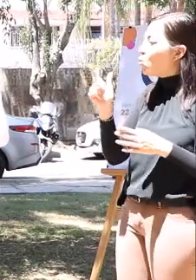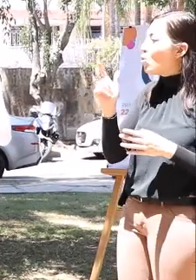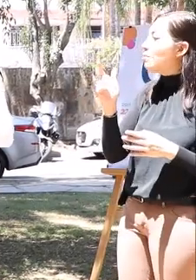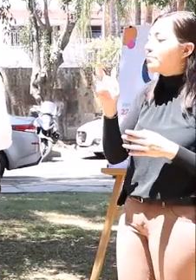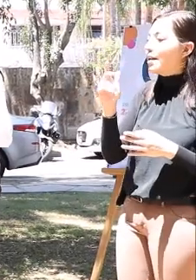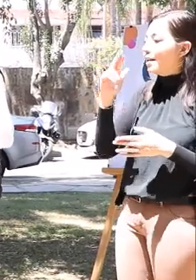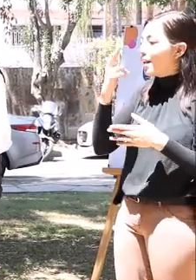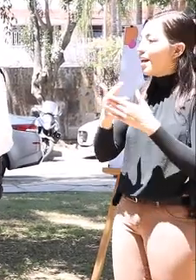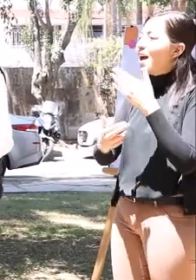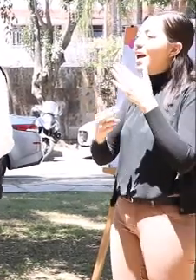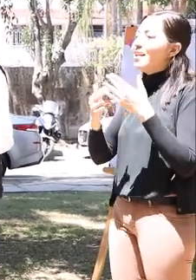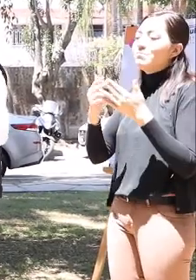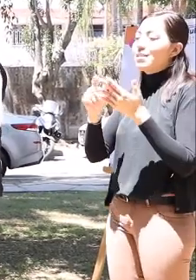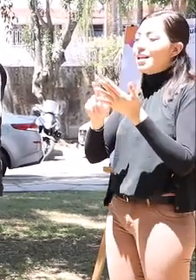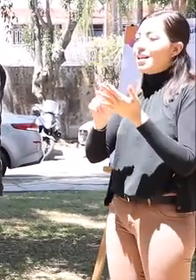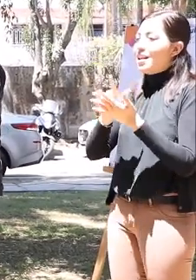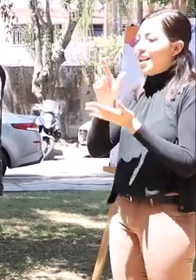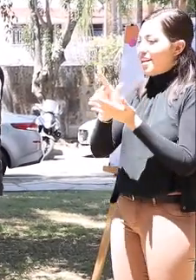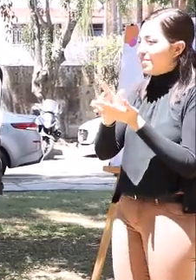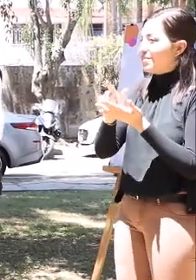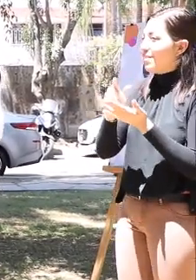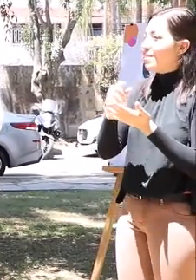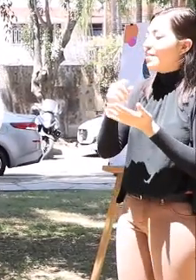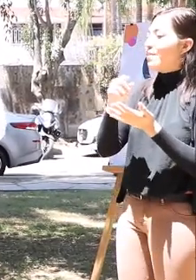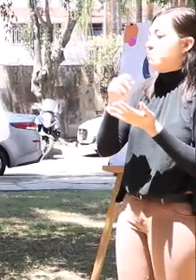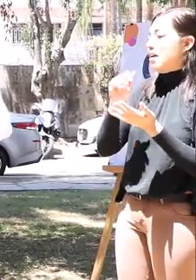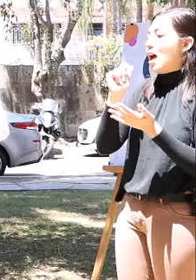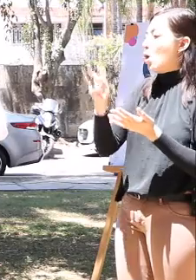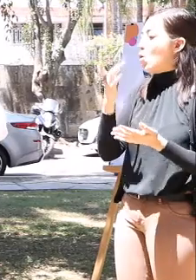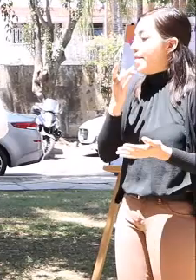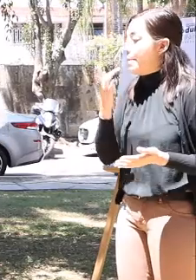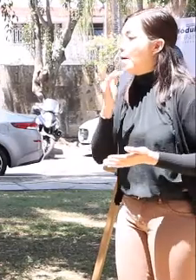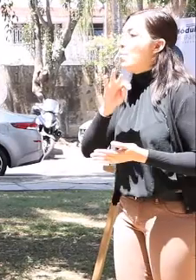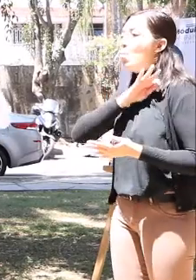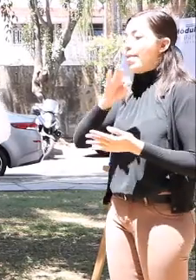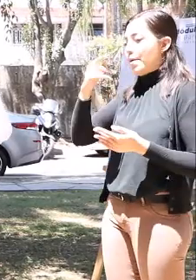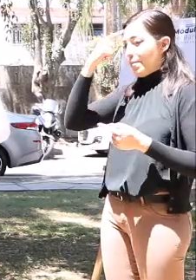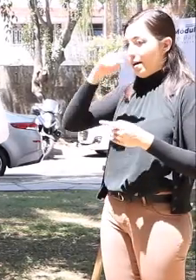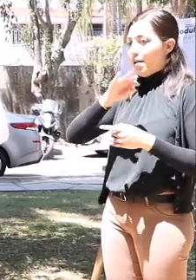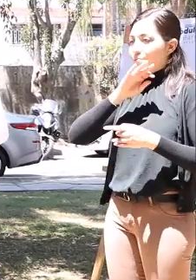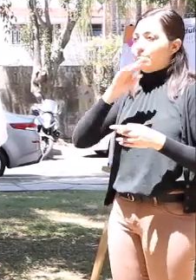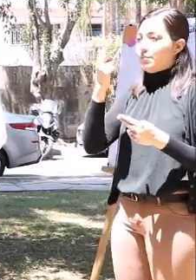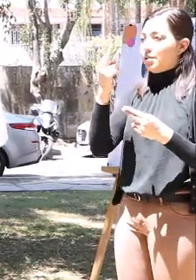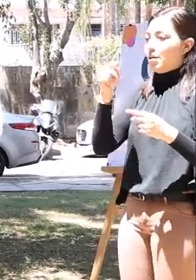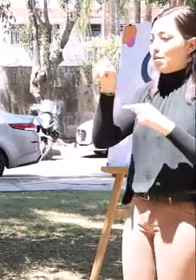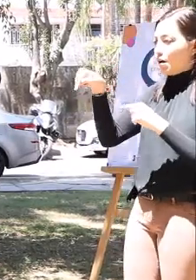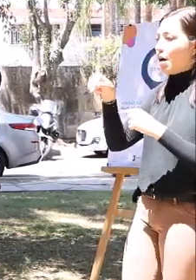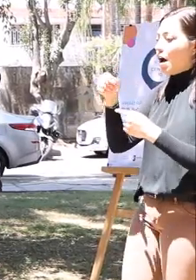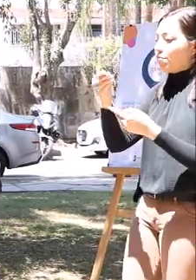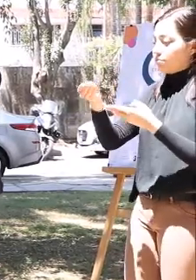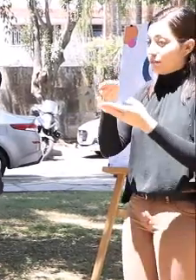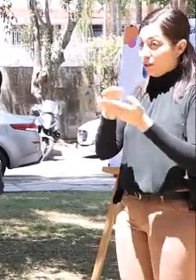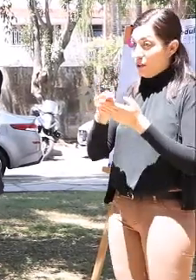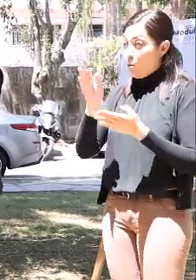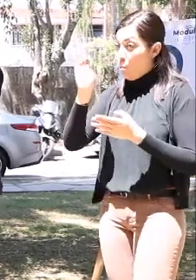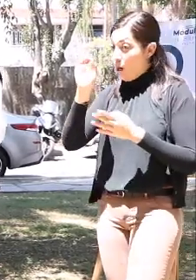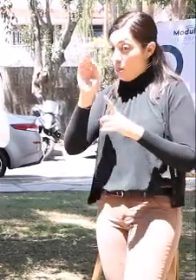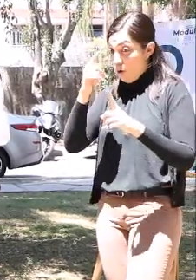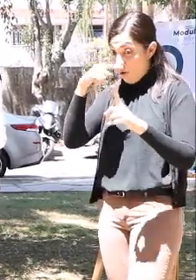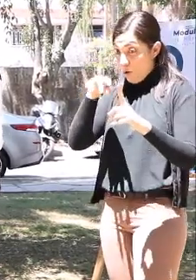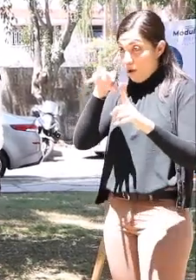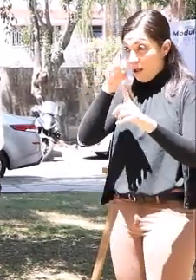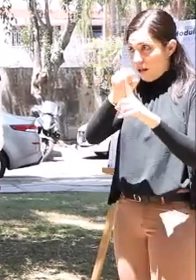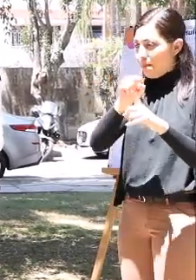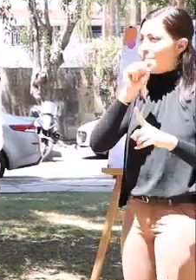delitos patrimoniales, en algunos delitos leves, el mismo policía y el promotor de la paz y la legalidad pueda recibir en algunos formatos, cuando no haya detenido,